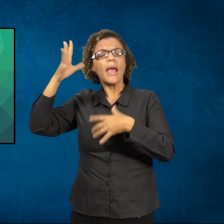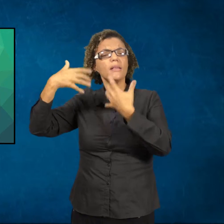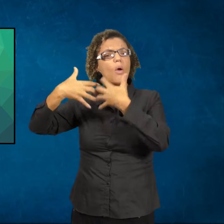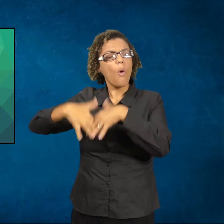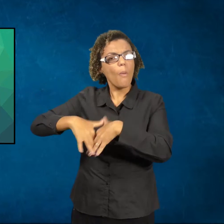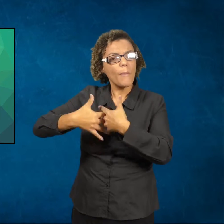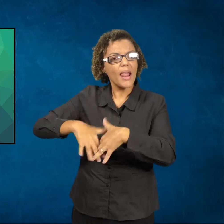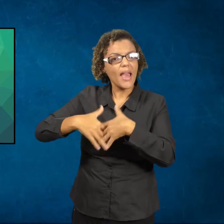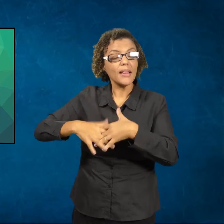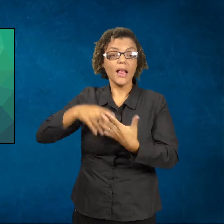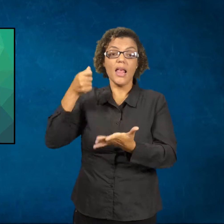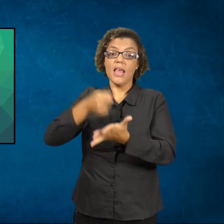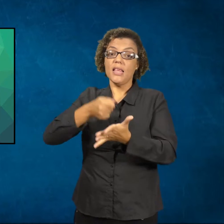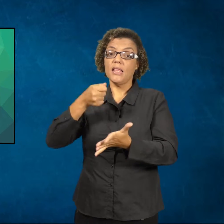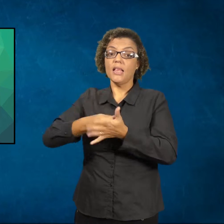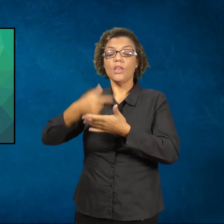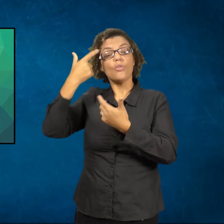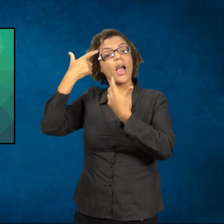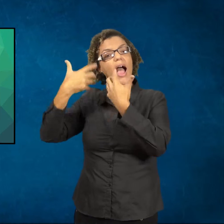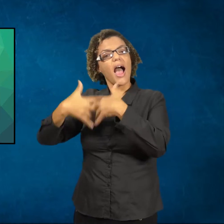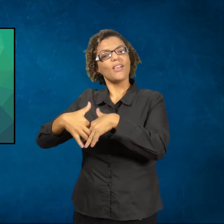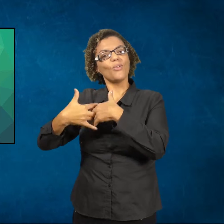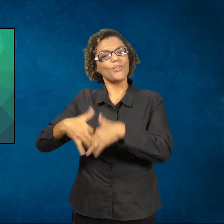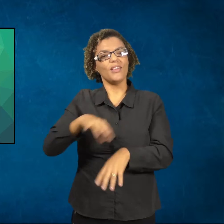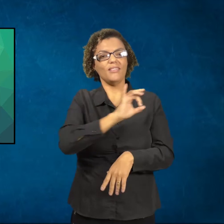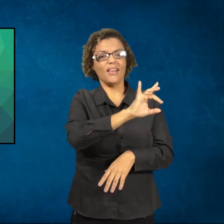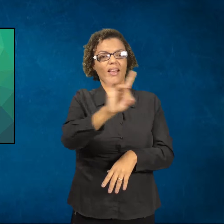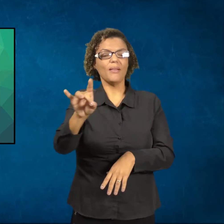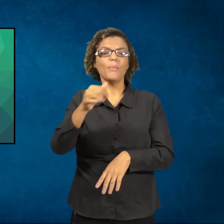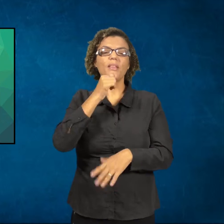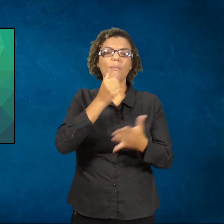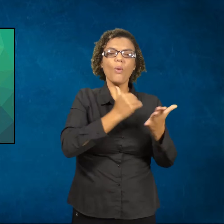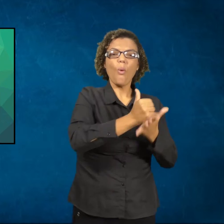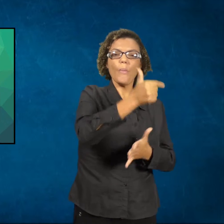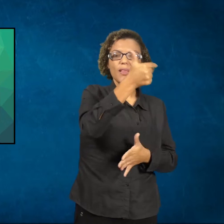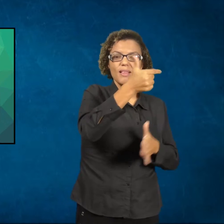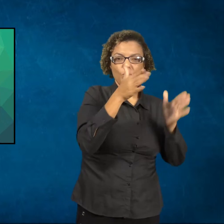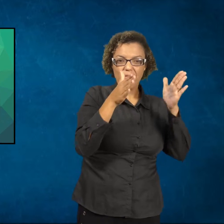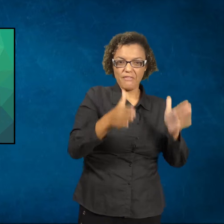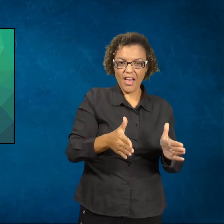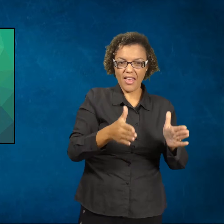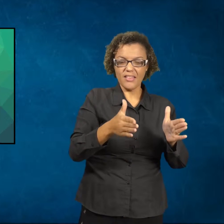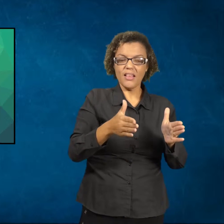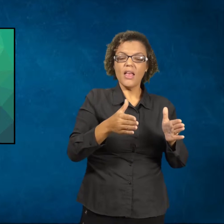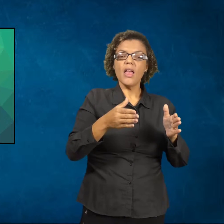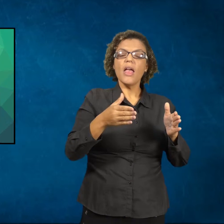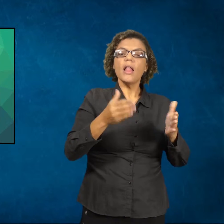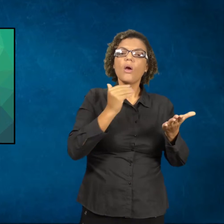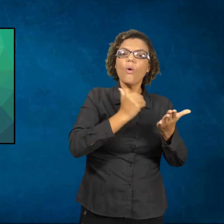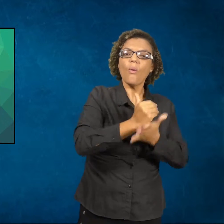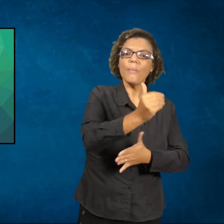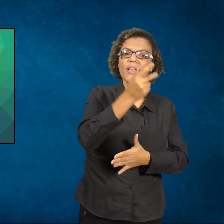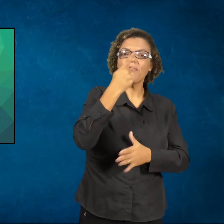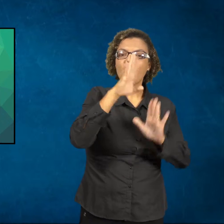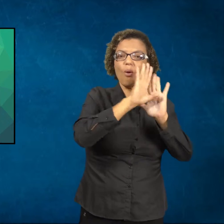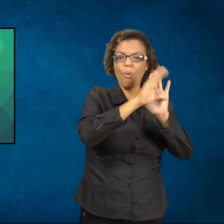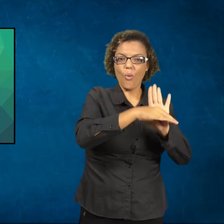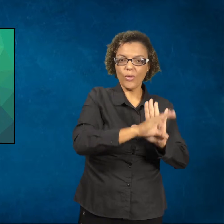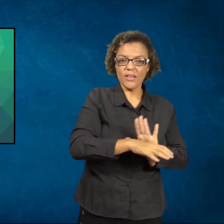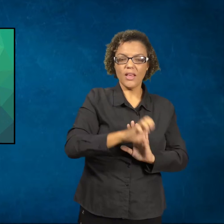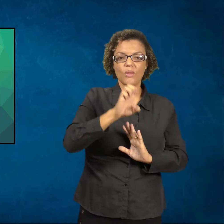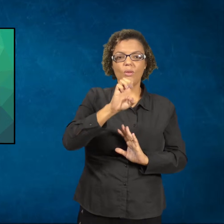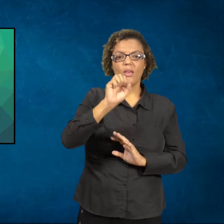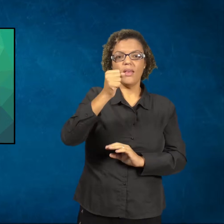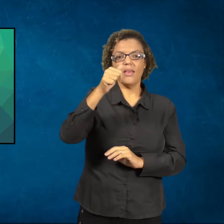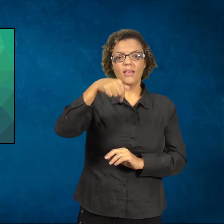então assim, ele começa, por exemplo, na segunda fase, falando a respeito de esquema, sem definir o que é esquema.